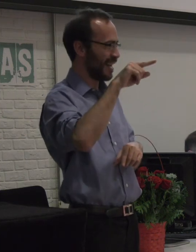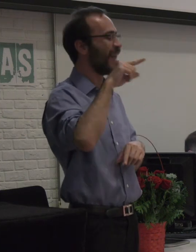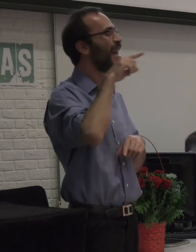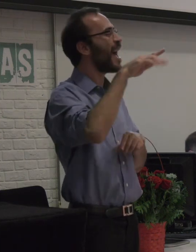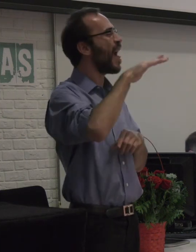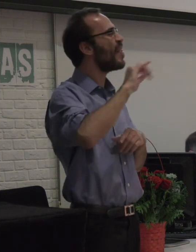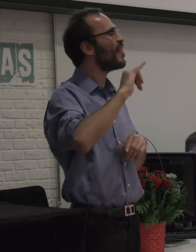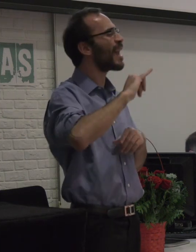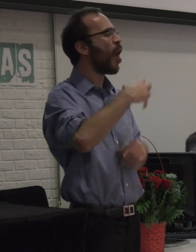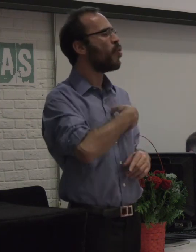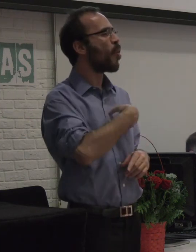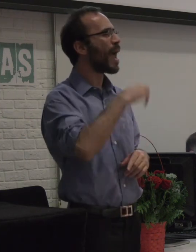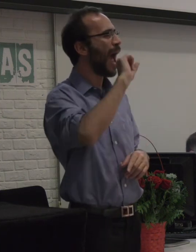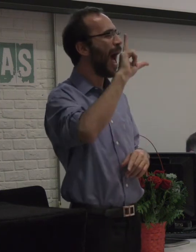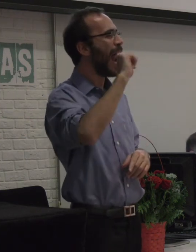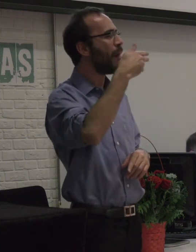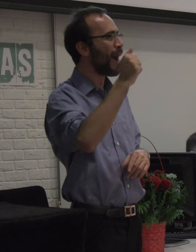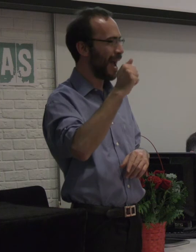esa casa, sucedían cosas muy extrañas,